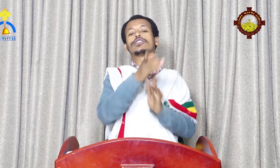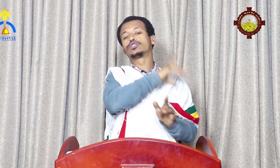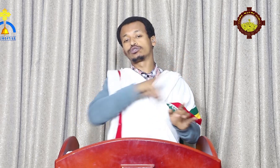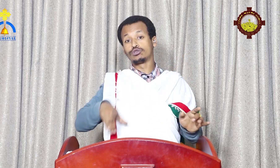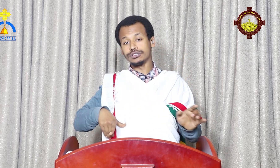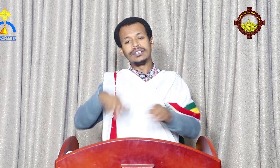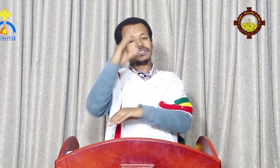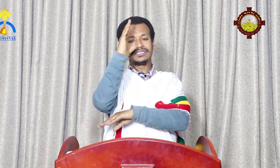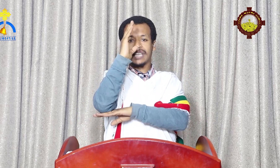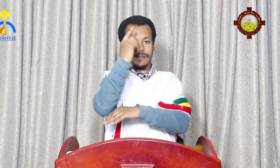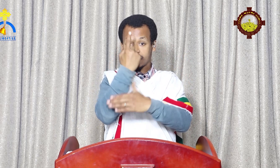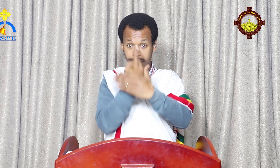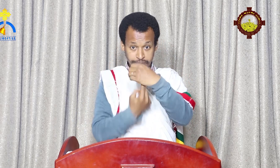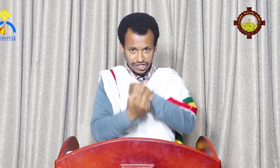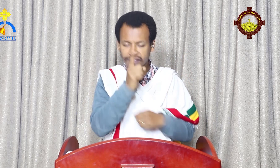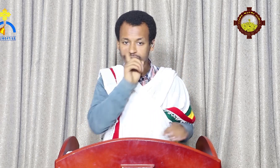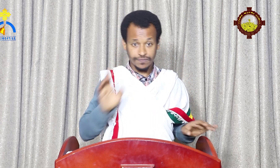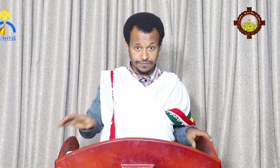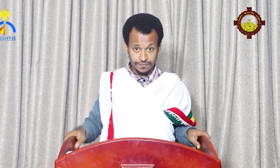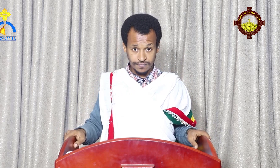ኢየሱስ ክርስቶስ እግዚአብሔር ብቻ።